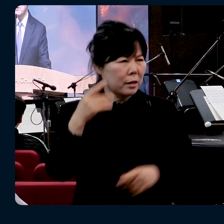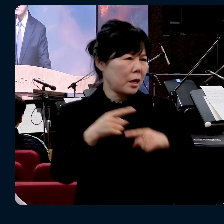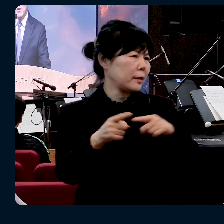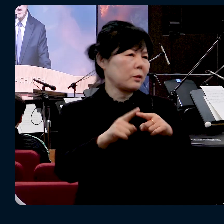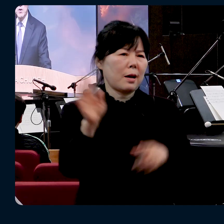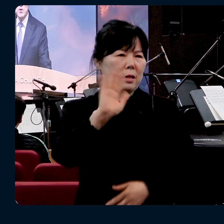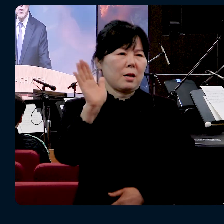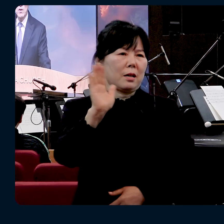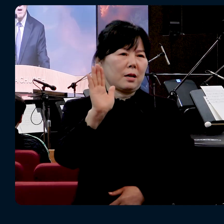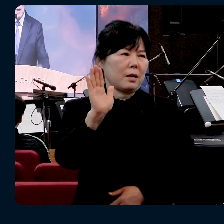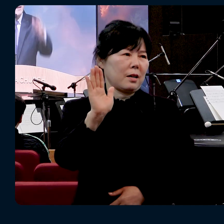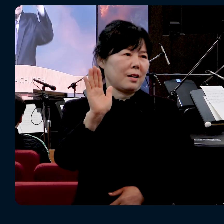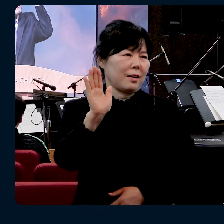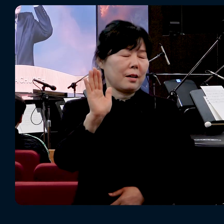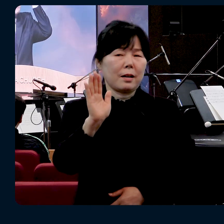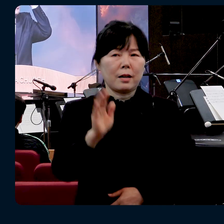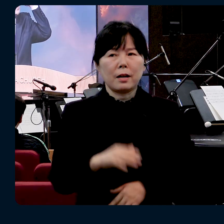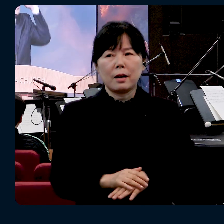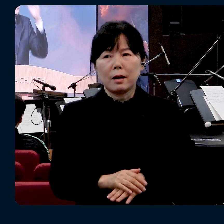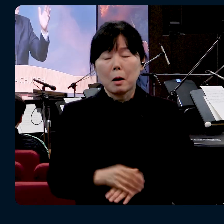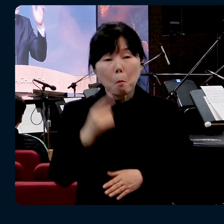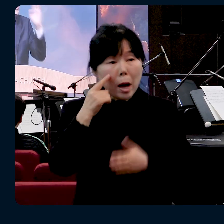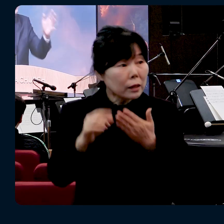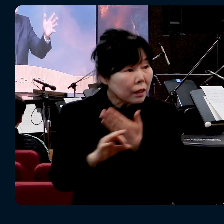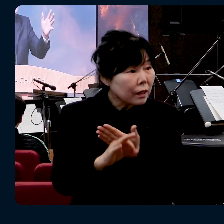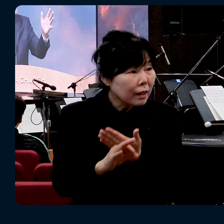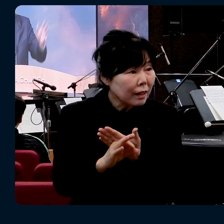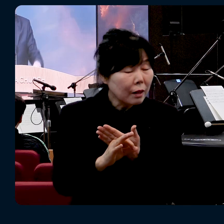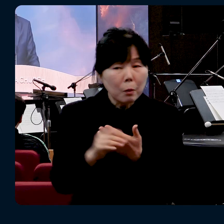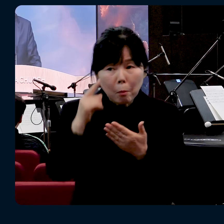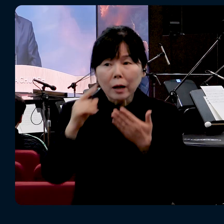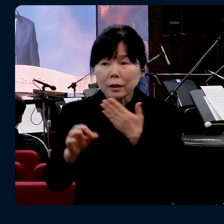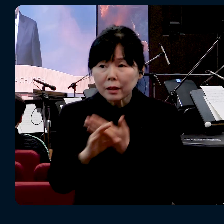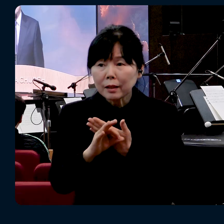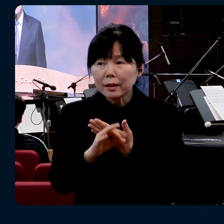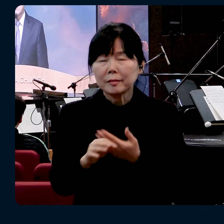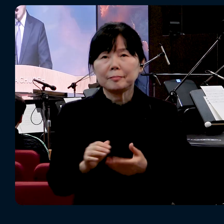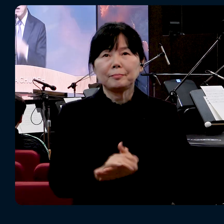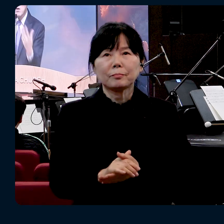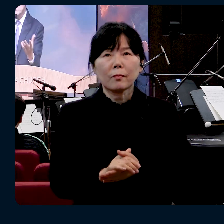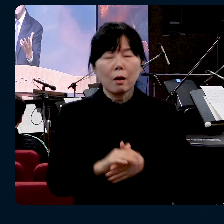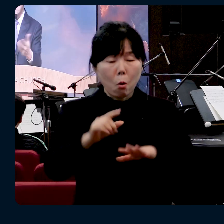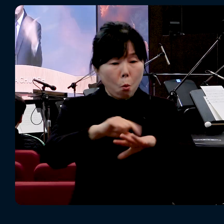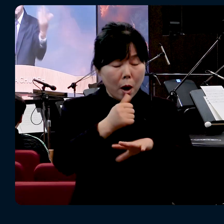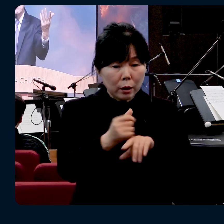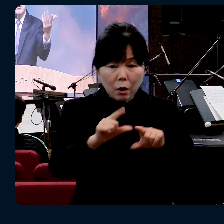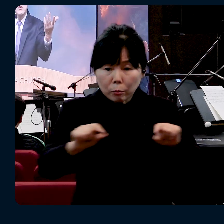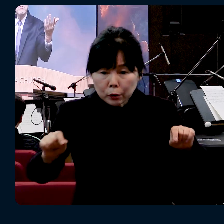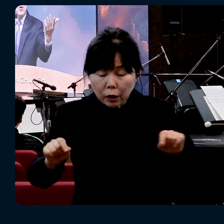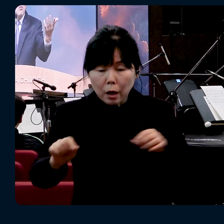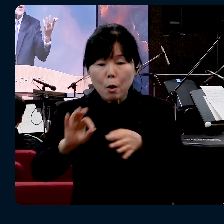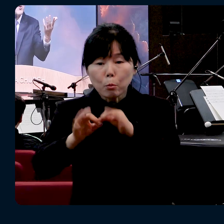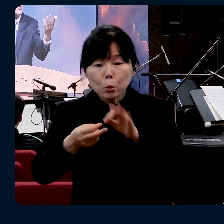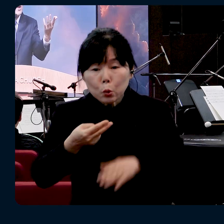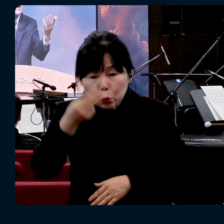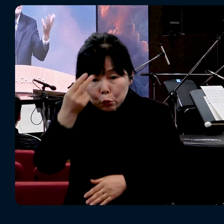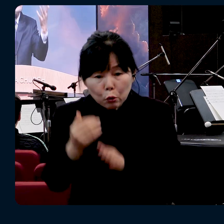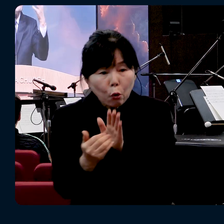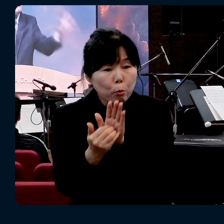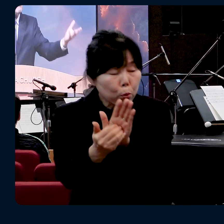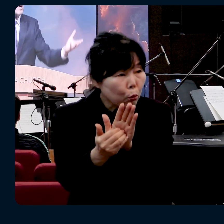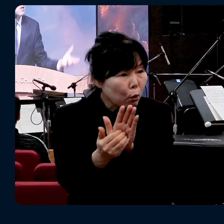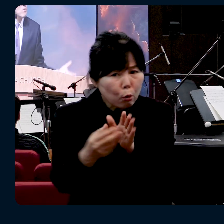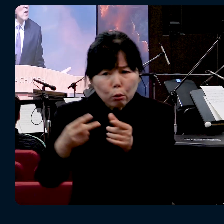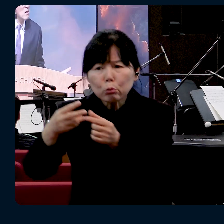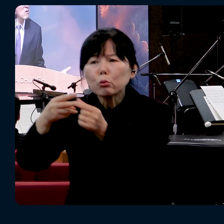아니죠. 왜냐하면요, 만약에 그렇게 본다면 문제가 뭐냐? 예, 왕의 음식과 포도주를 거부하는 정도가